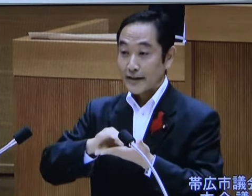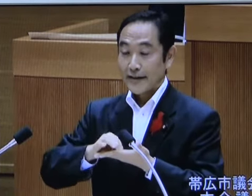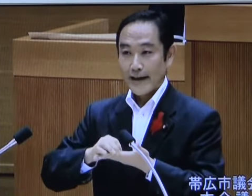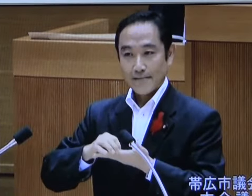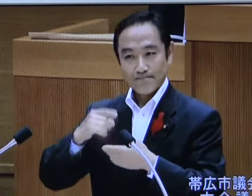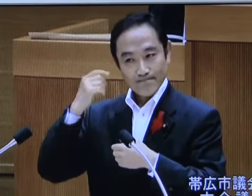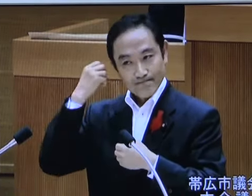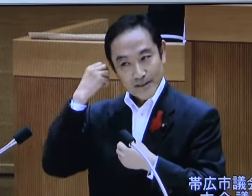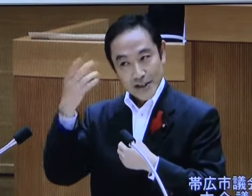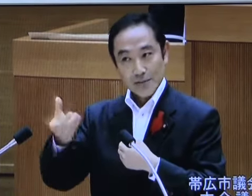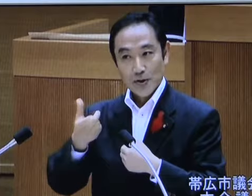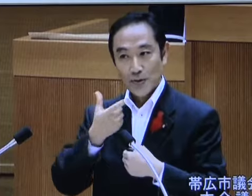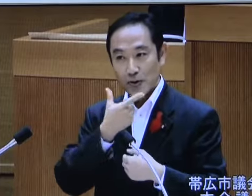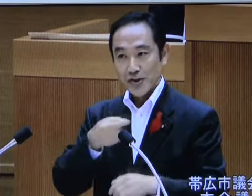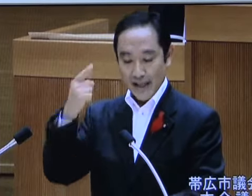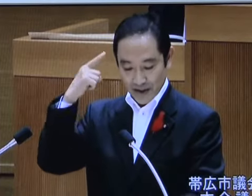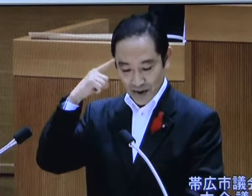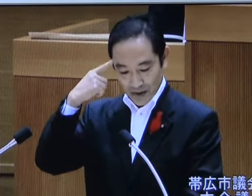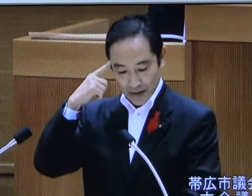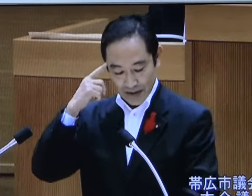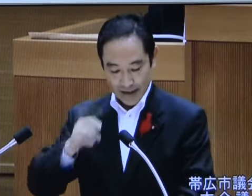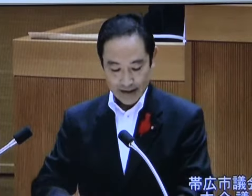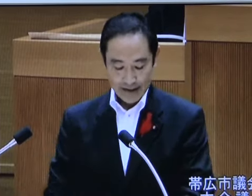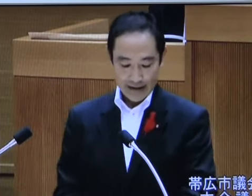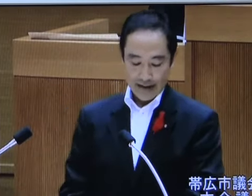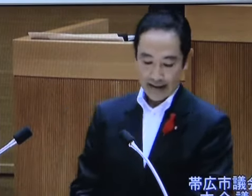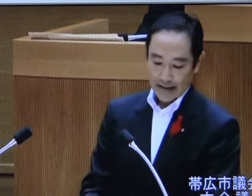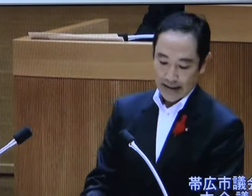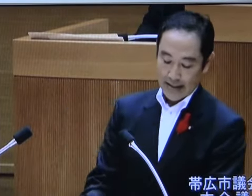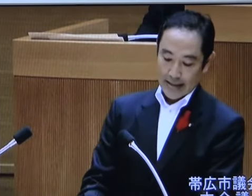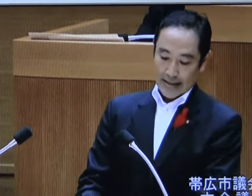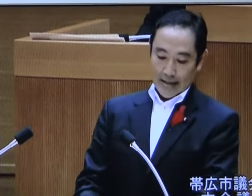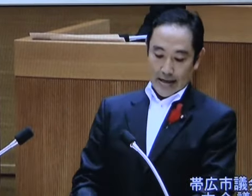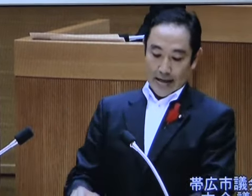って質問をしたいと思います。